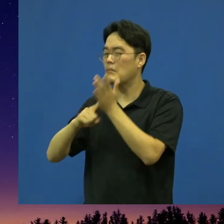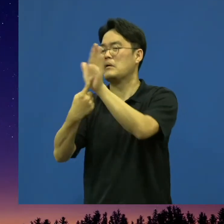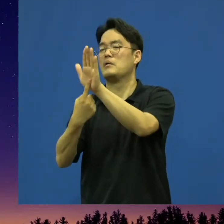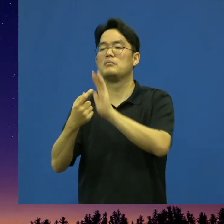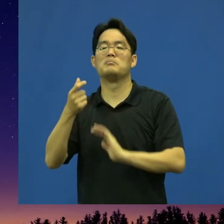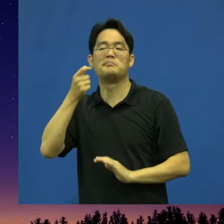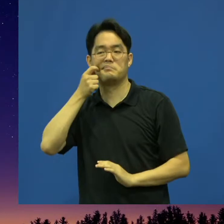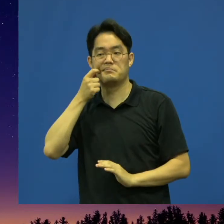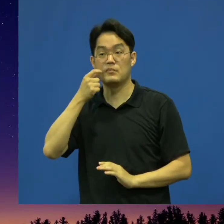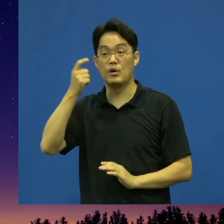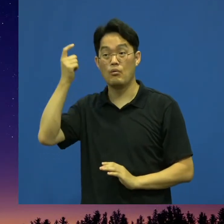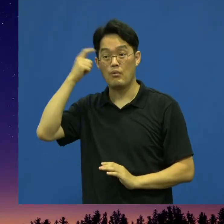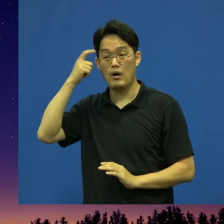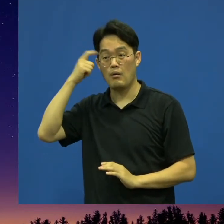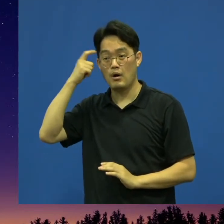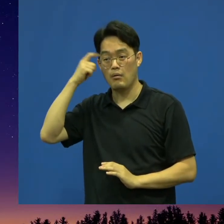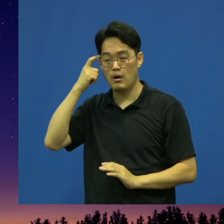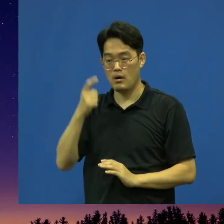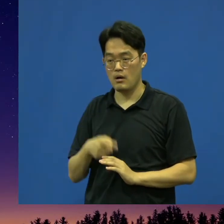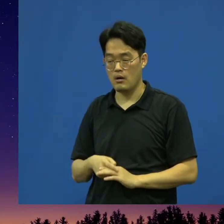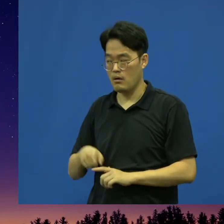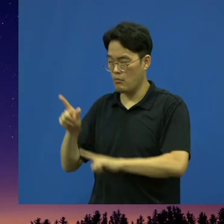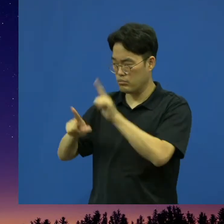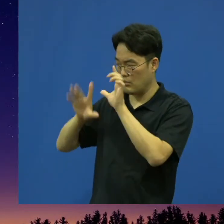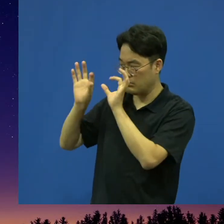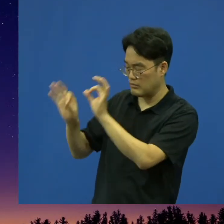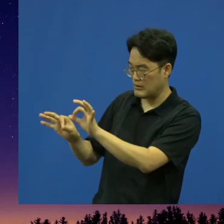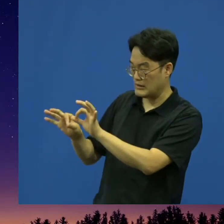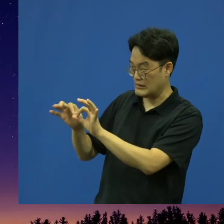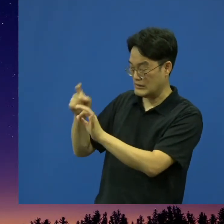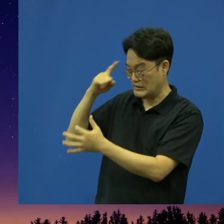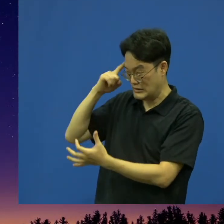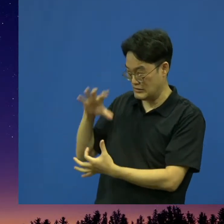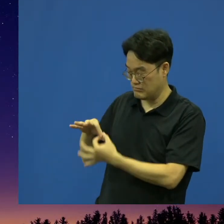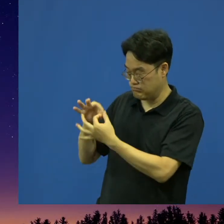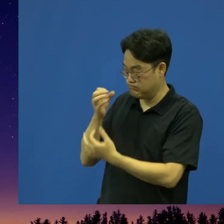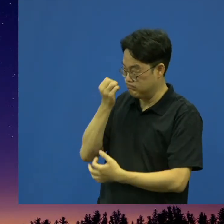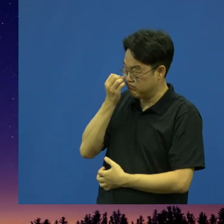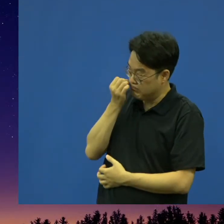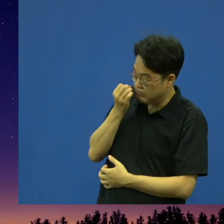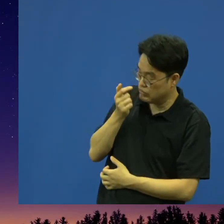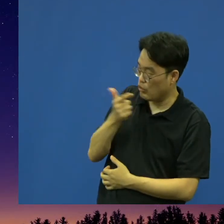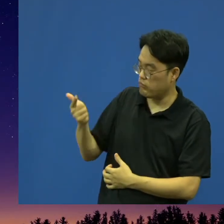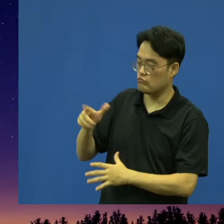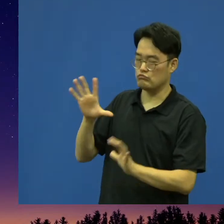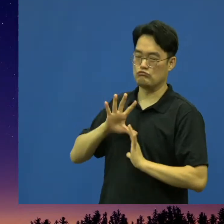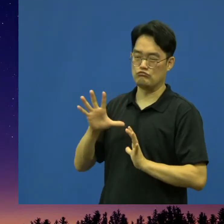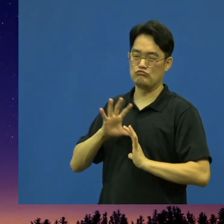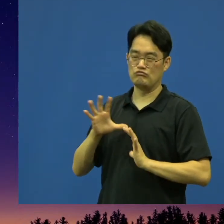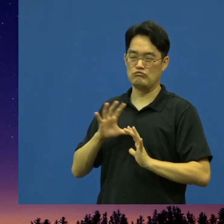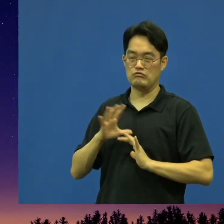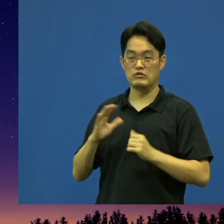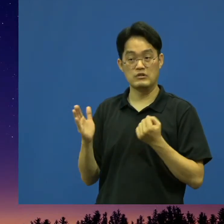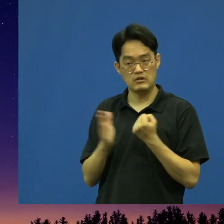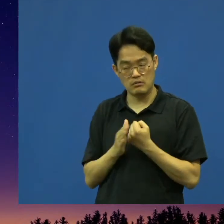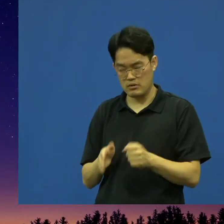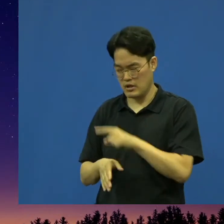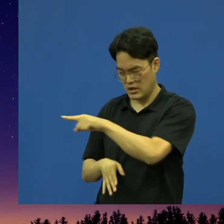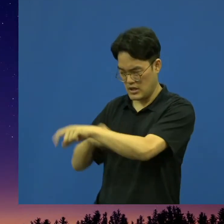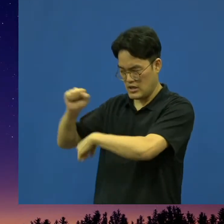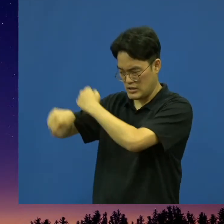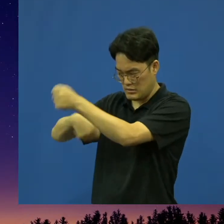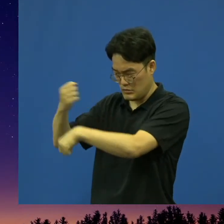왜 그랬을까? 제 개인적으로 그냥 해석하기는 너무 두려워서 이 짐승의